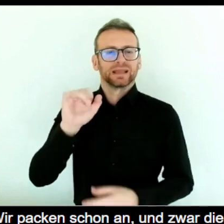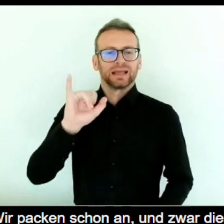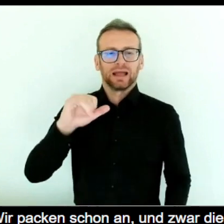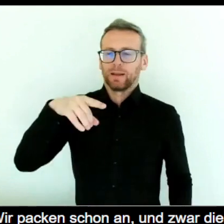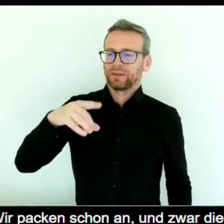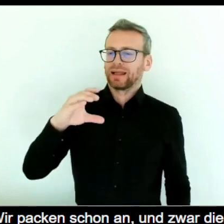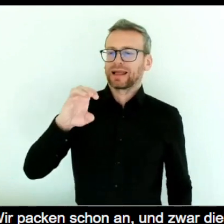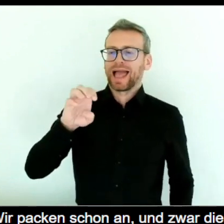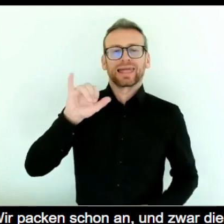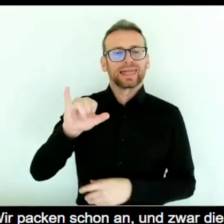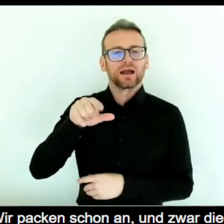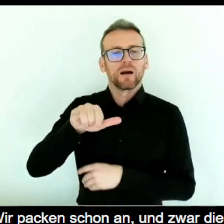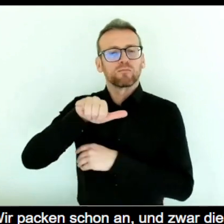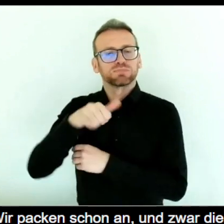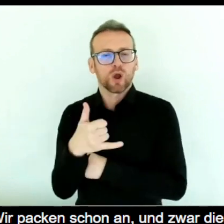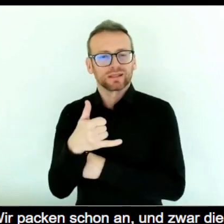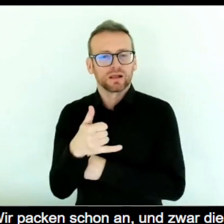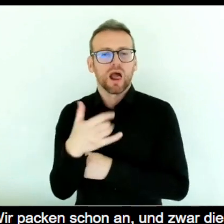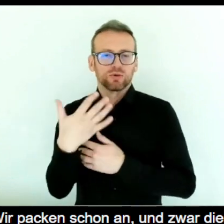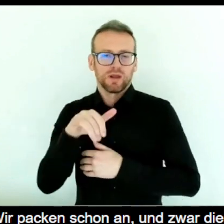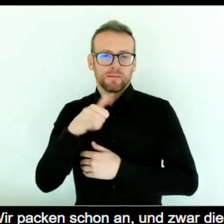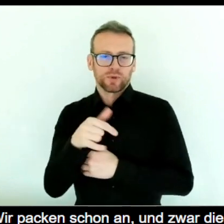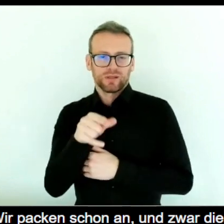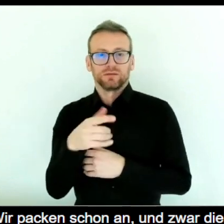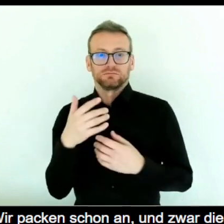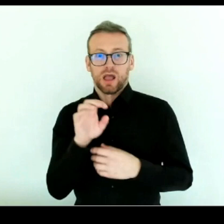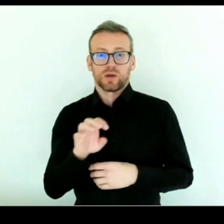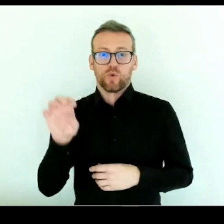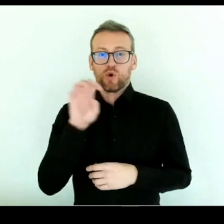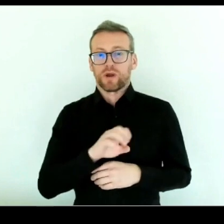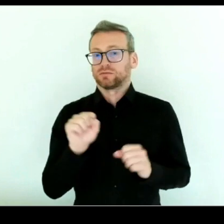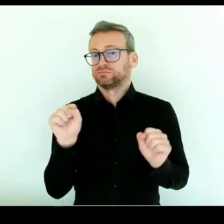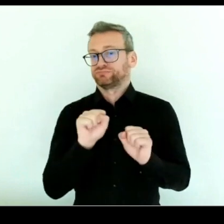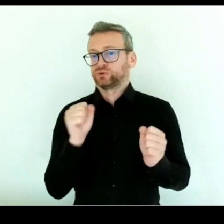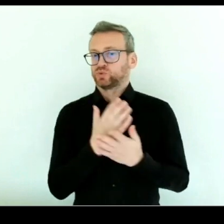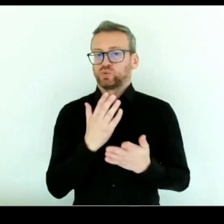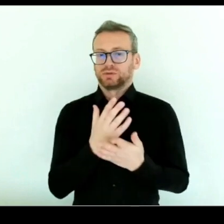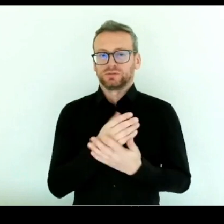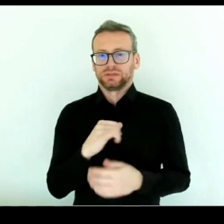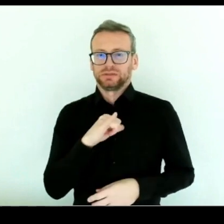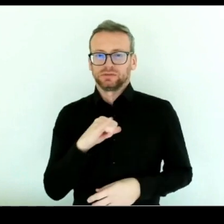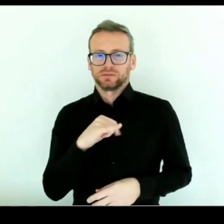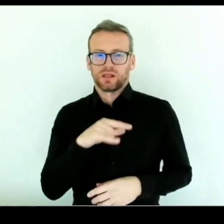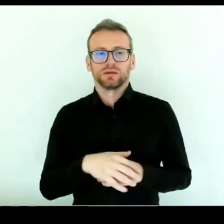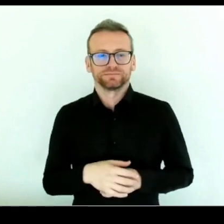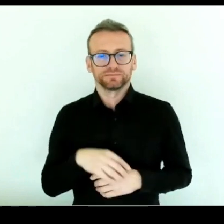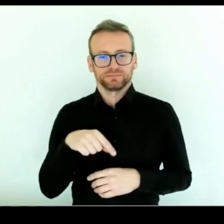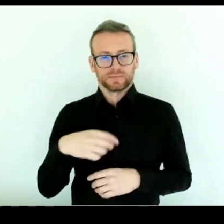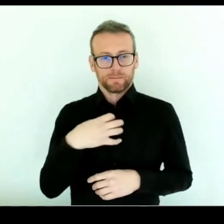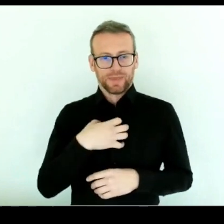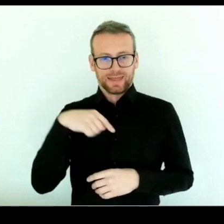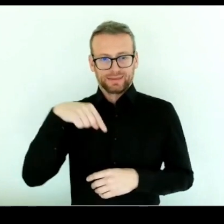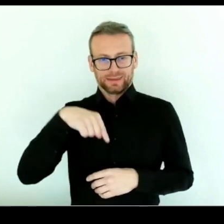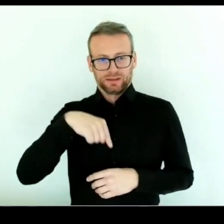und Batterietechnik reingehen, neben der Mikroelektronik. Und hier haben wir heute um 115 Millionen erhöht,